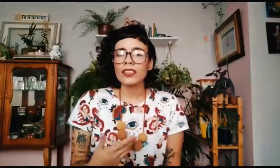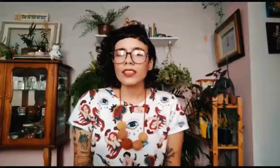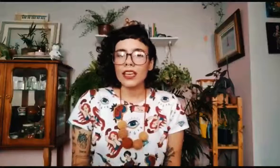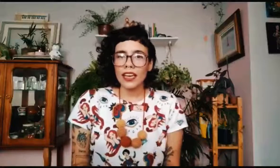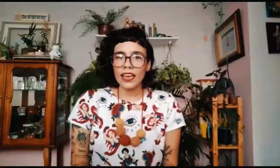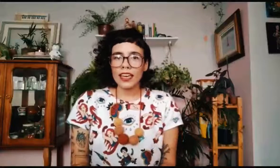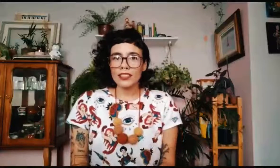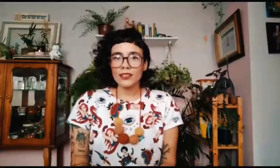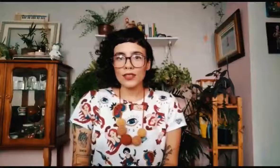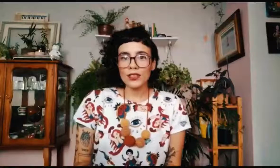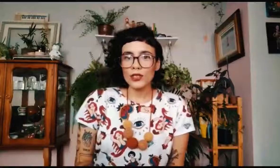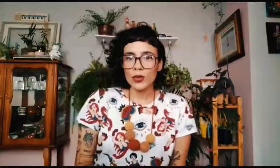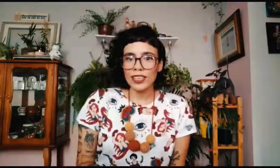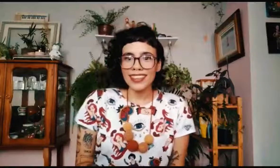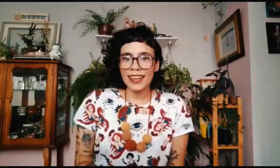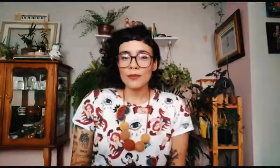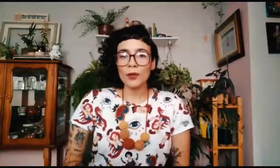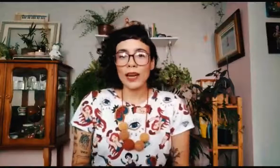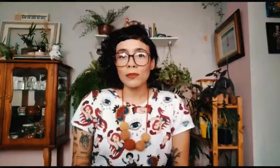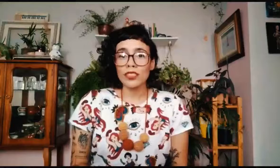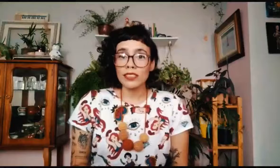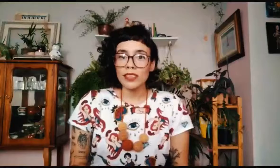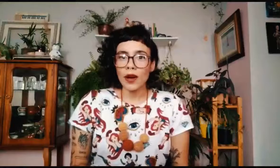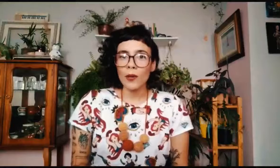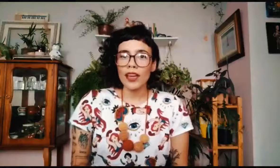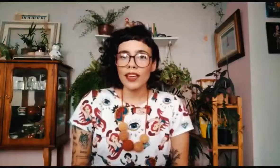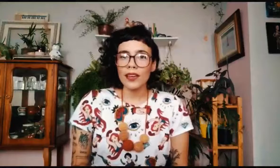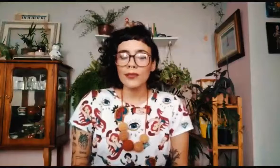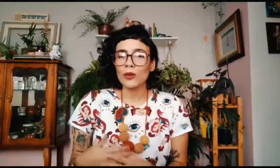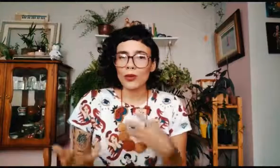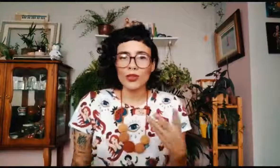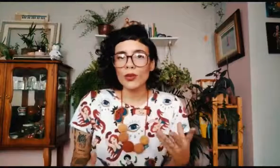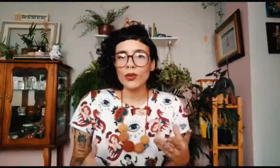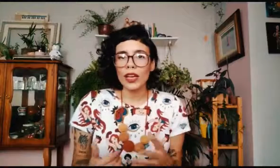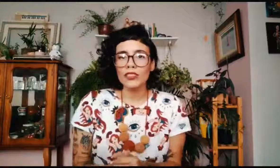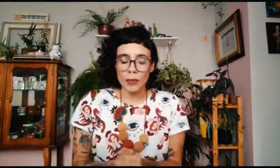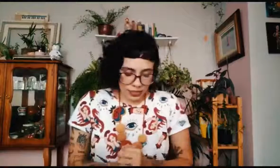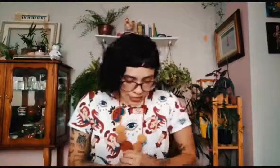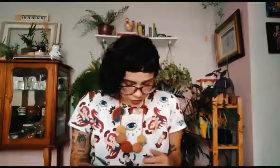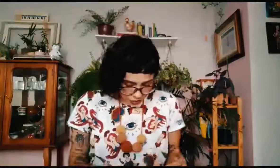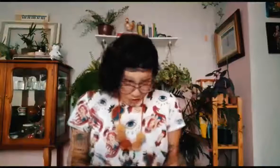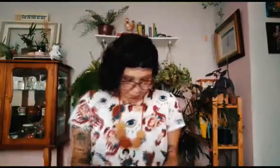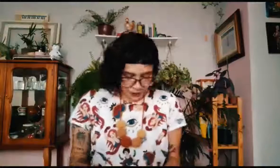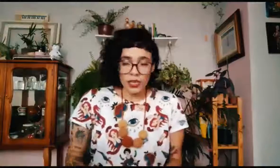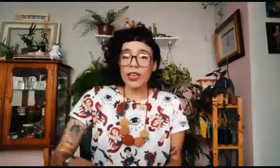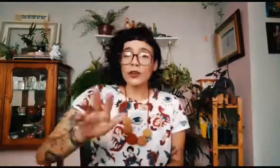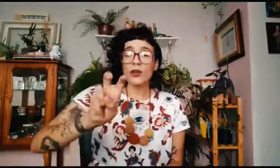que a gente sentiu que tem mais potencial lúdico, né, de aprendizagem.